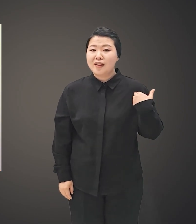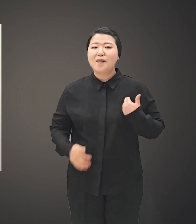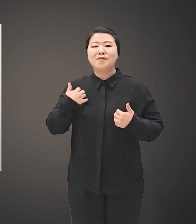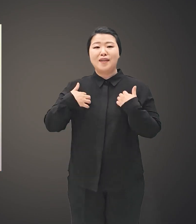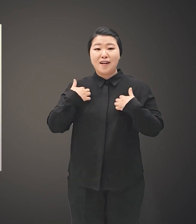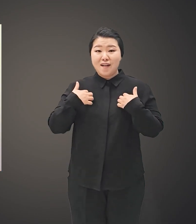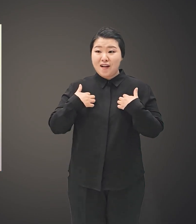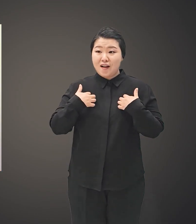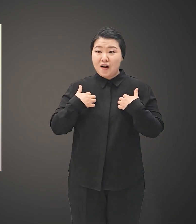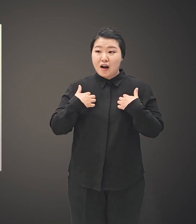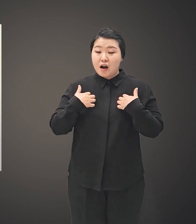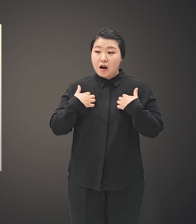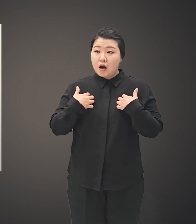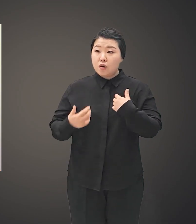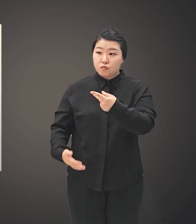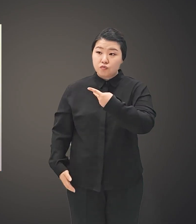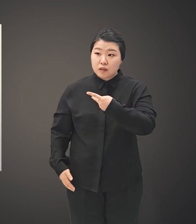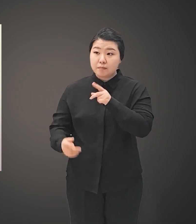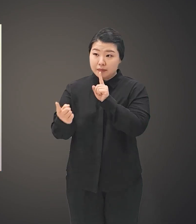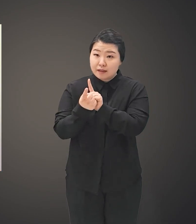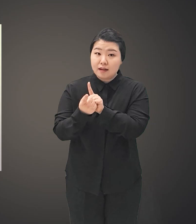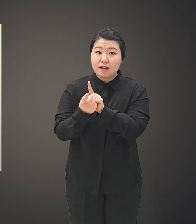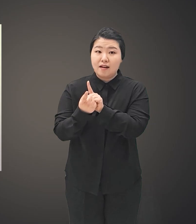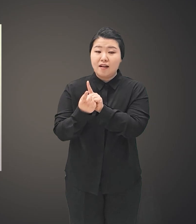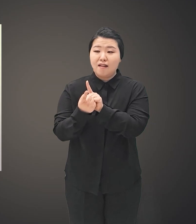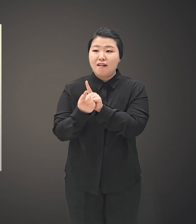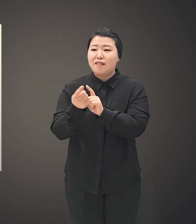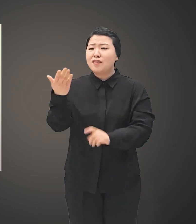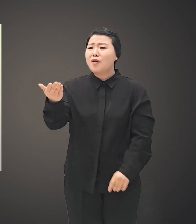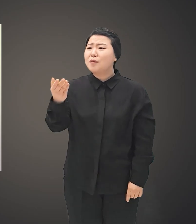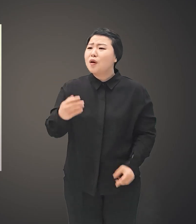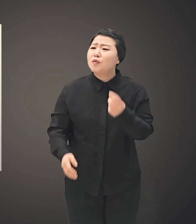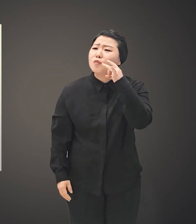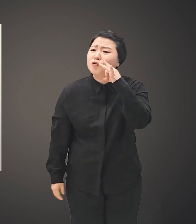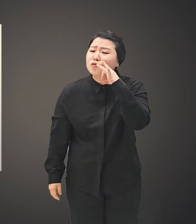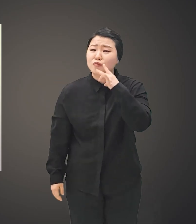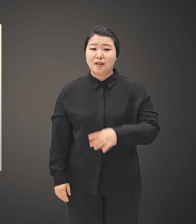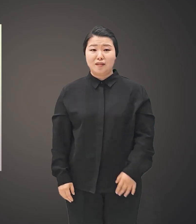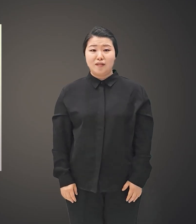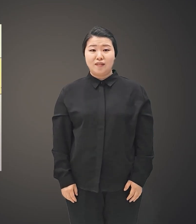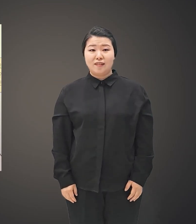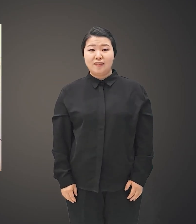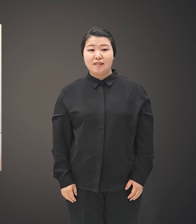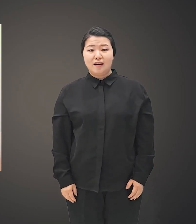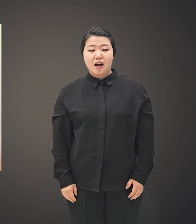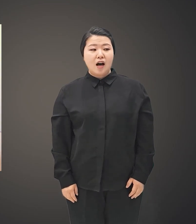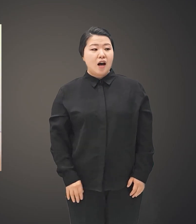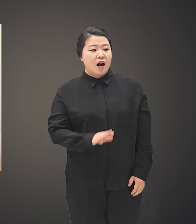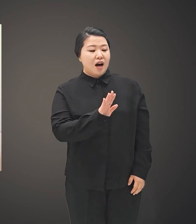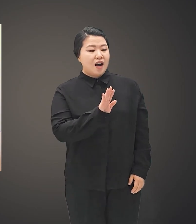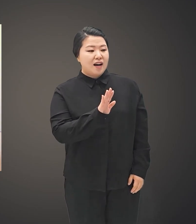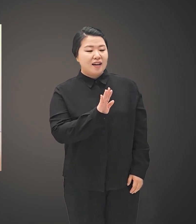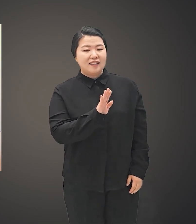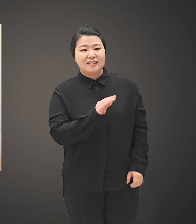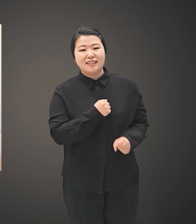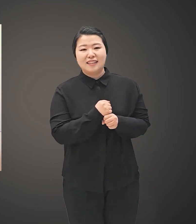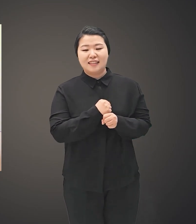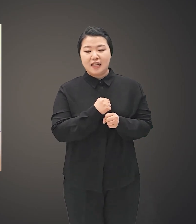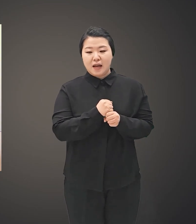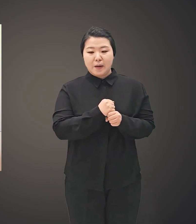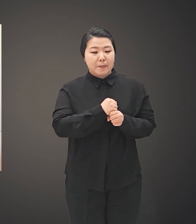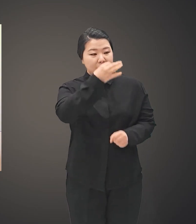몰랐어요. 반가워요. 그럼 우리 만날까요? 다미님이 너무 궁금해요. 그건 좀